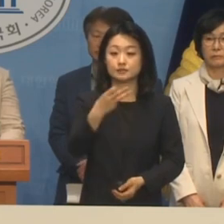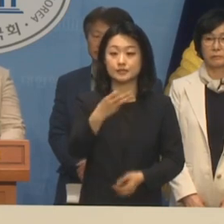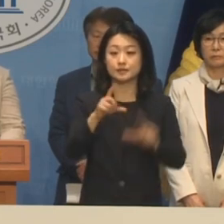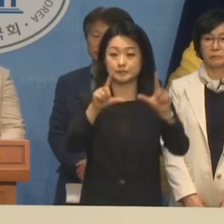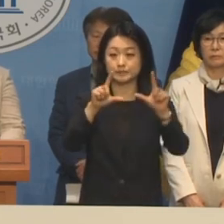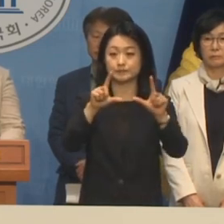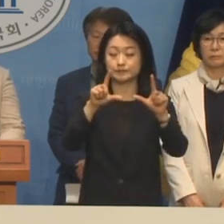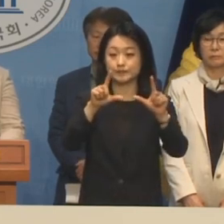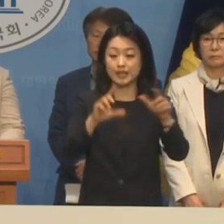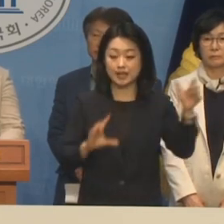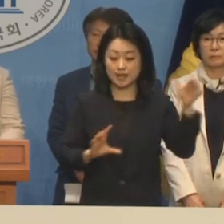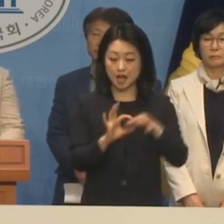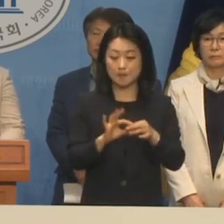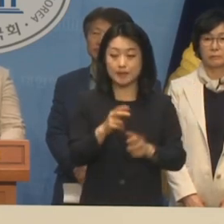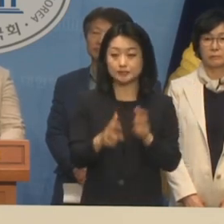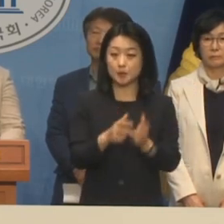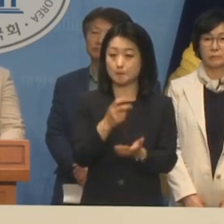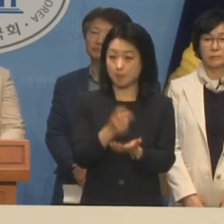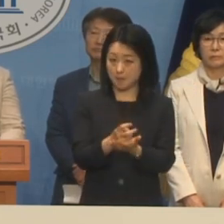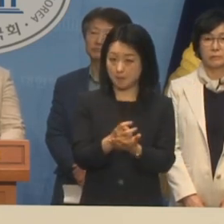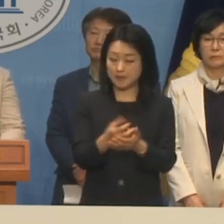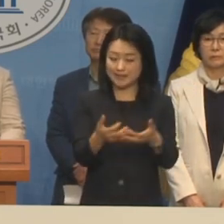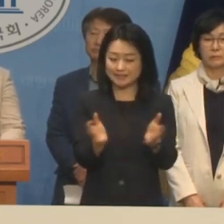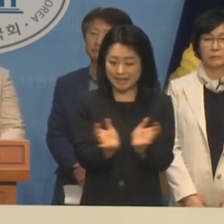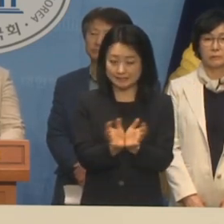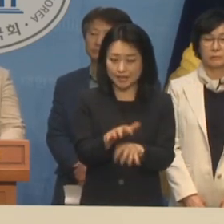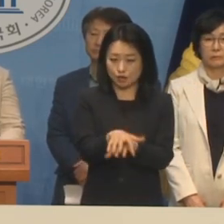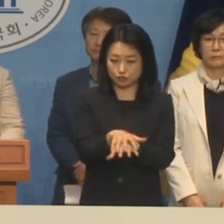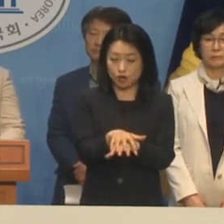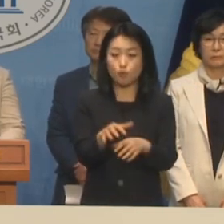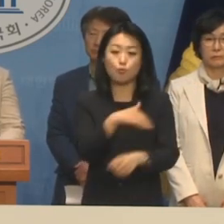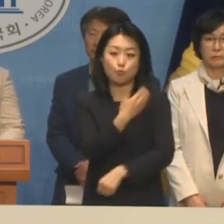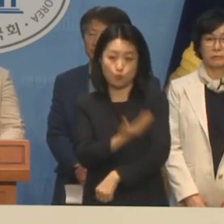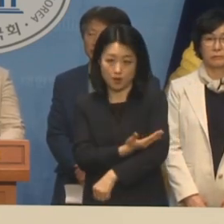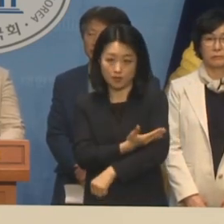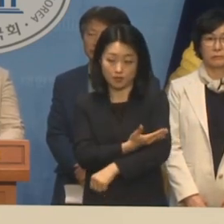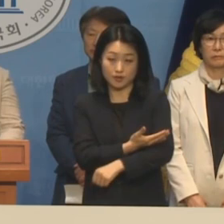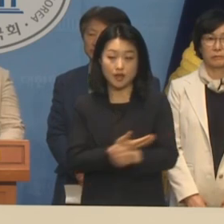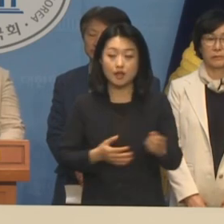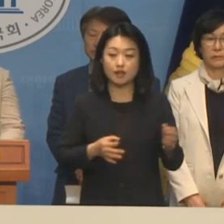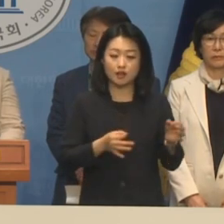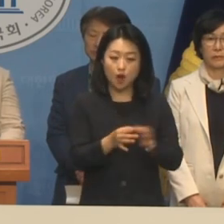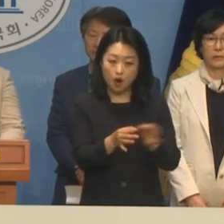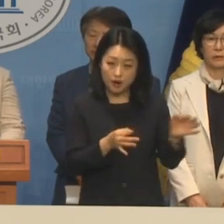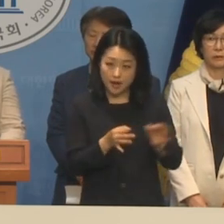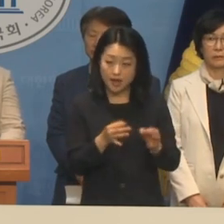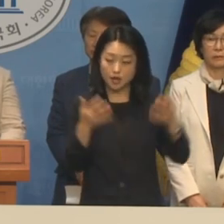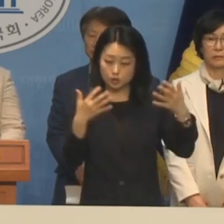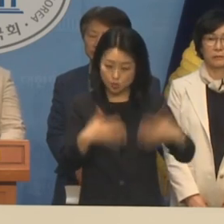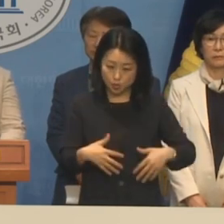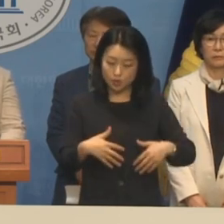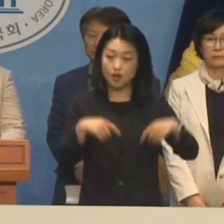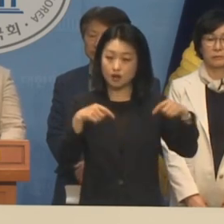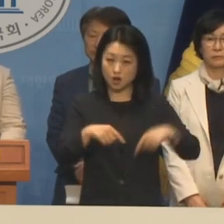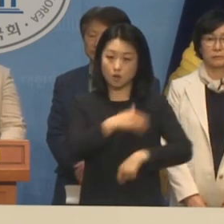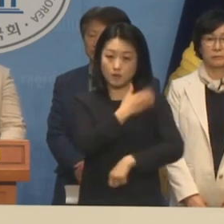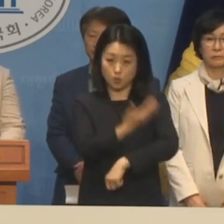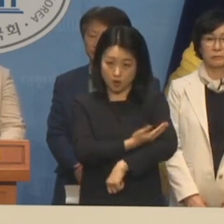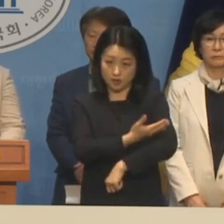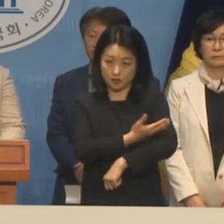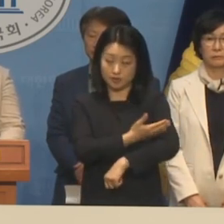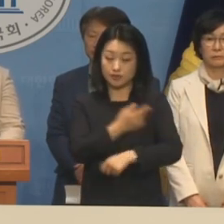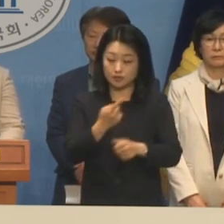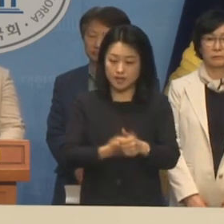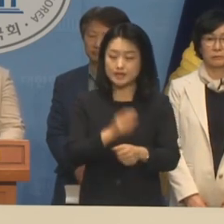2013년 가맹사업법에 단체 구성권과 거래 조건 협의 요청권이 들어온 이후